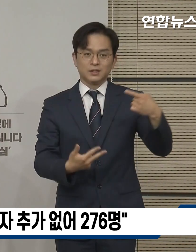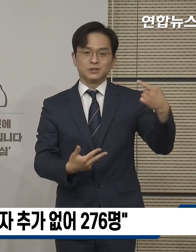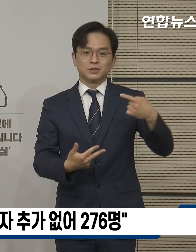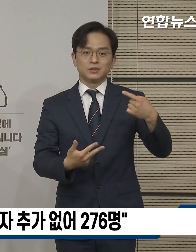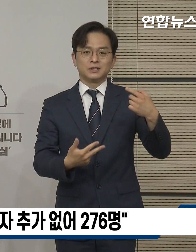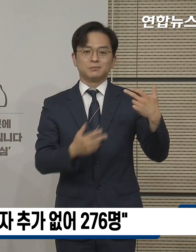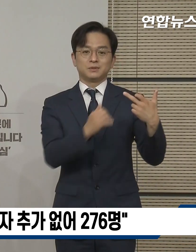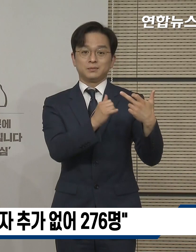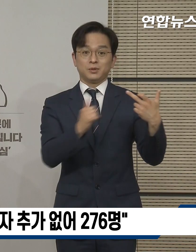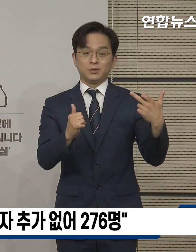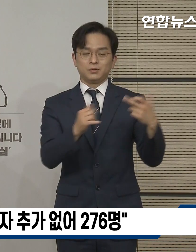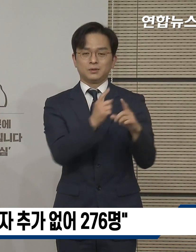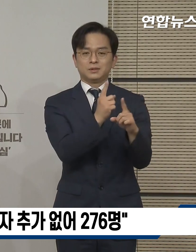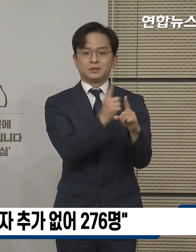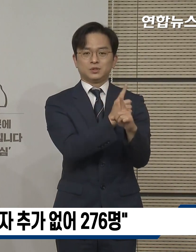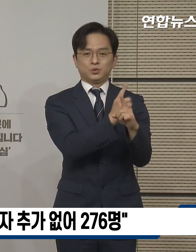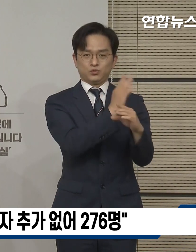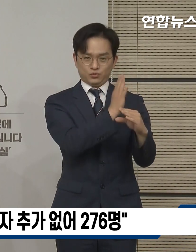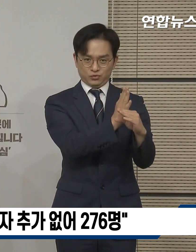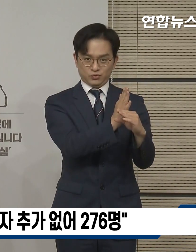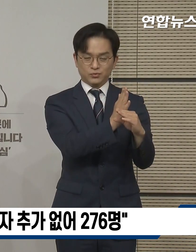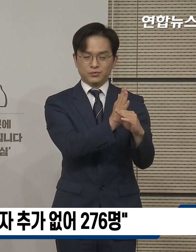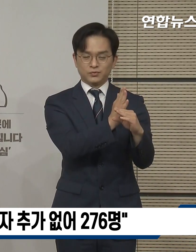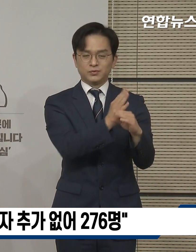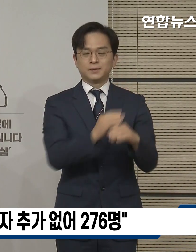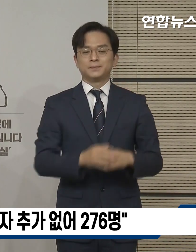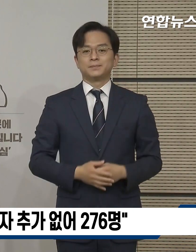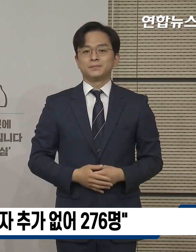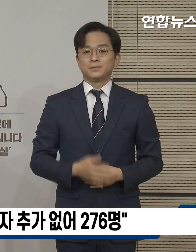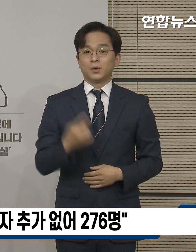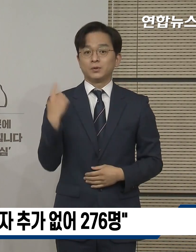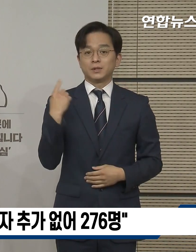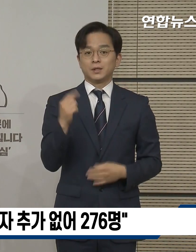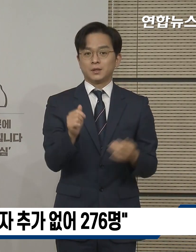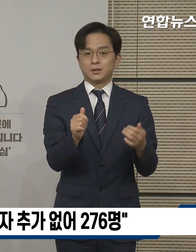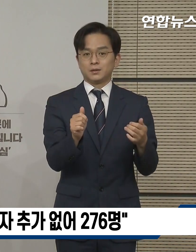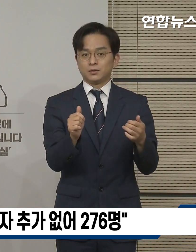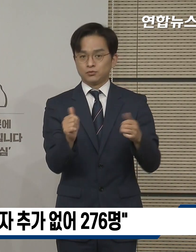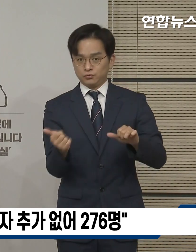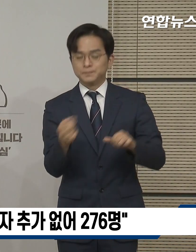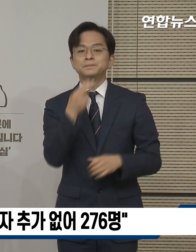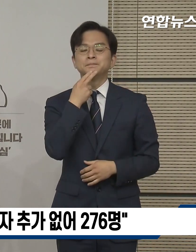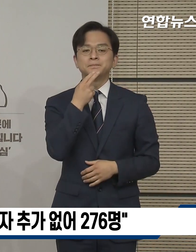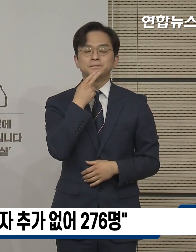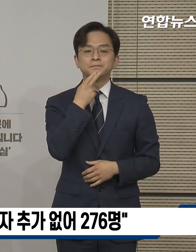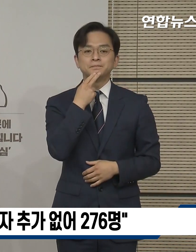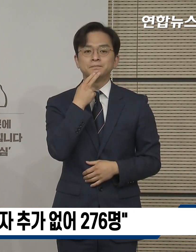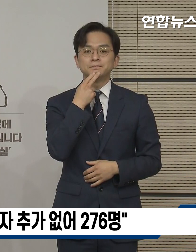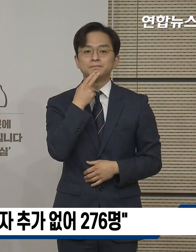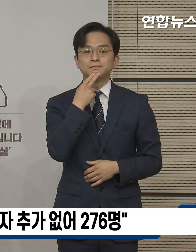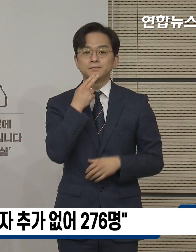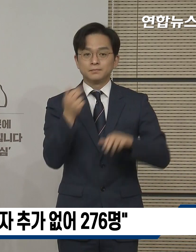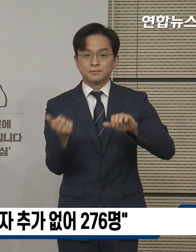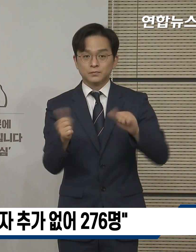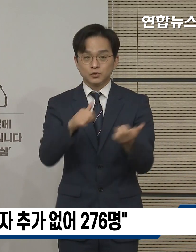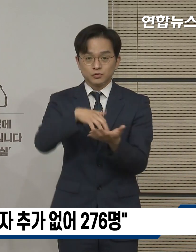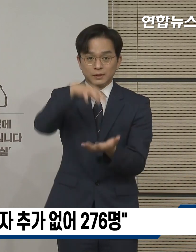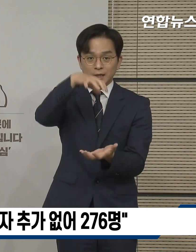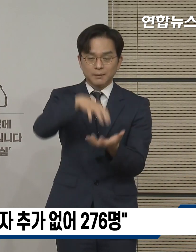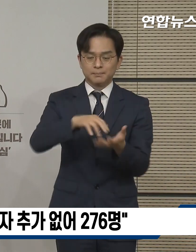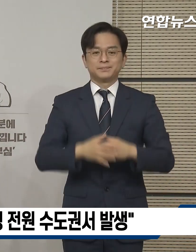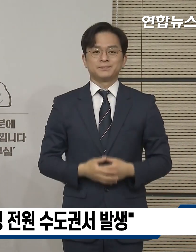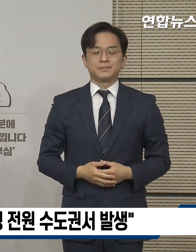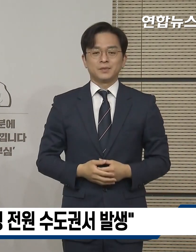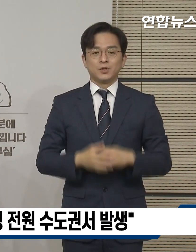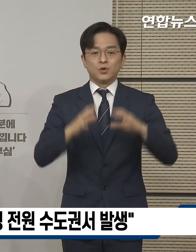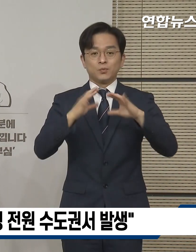1,017명의 환자들이 현재 치료를 받고 있습니다. 어제 사망하신 분은 없었고 현재까지 총 사망자 수는